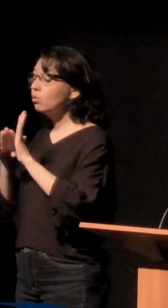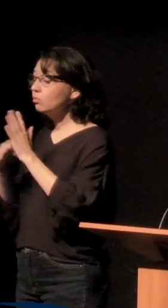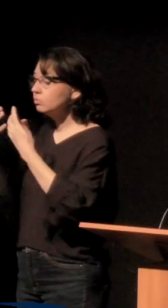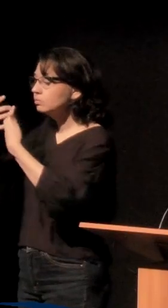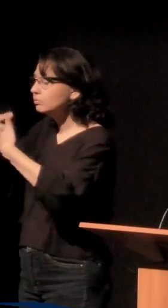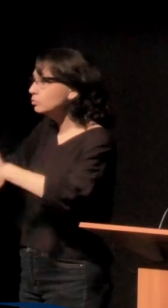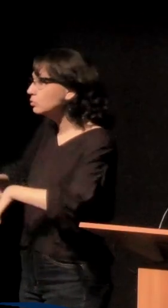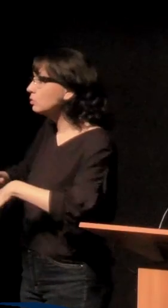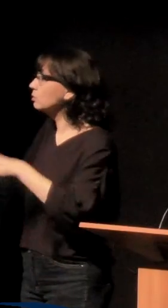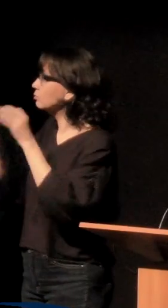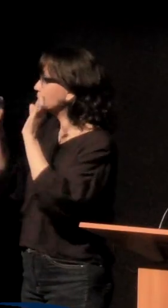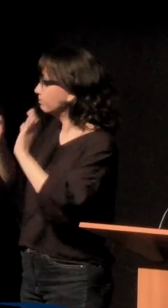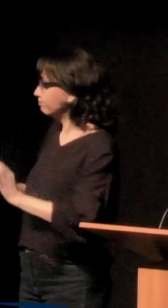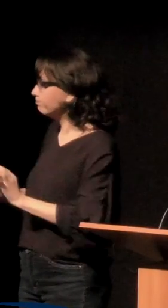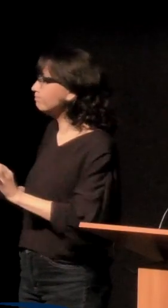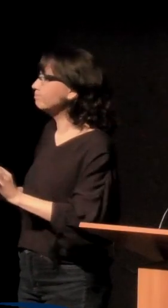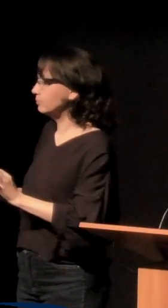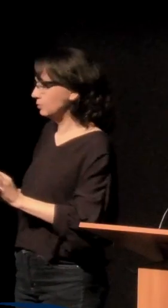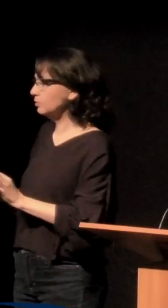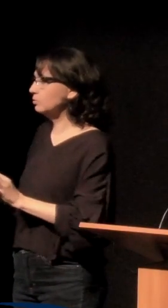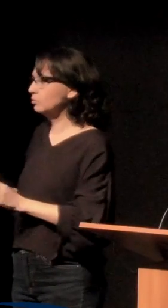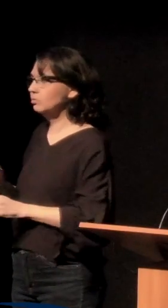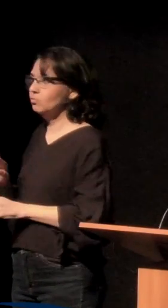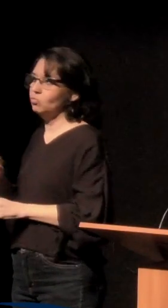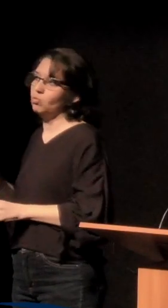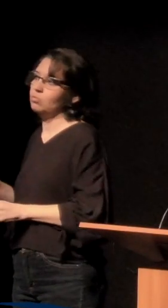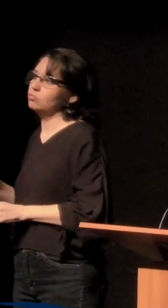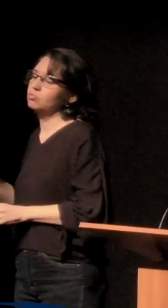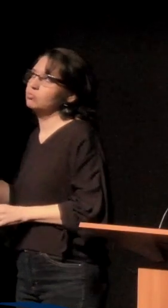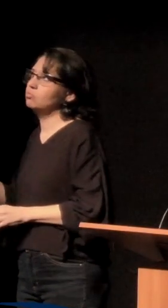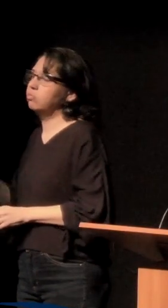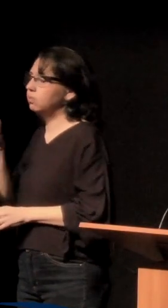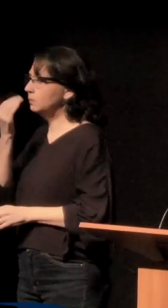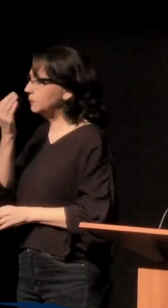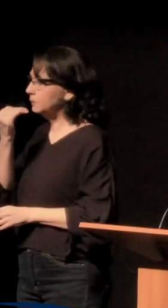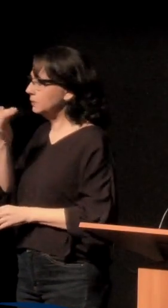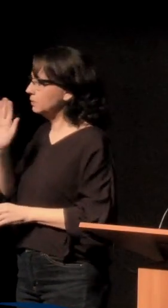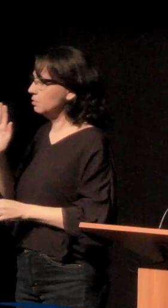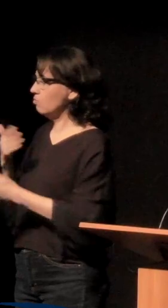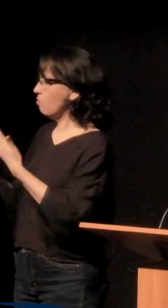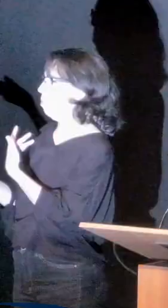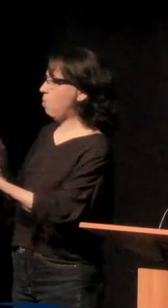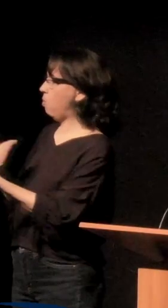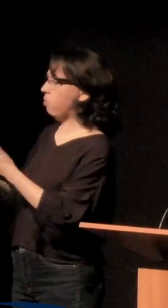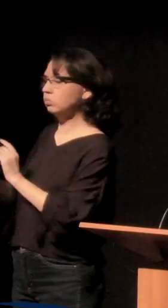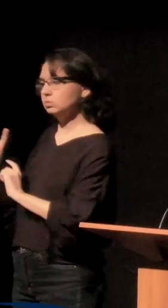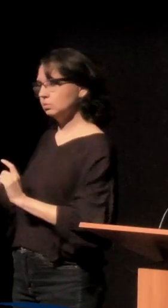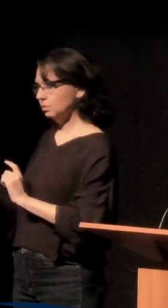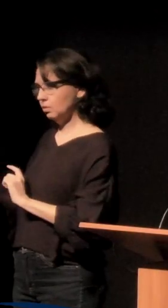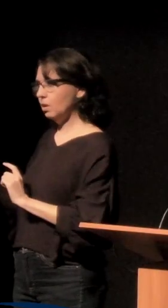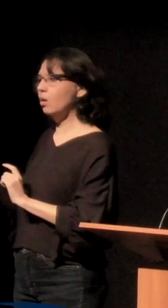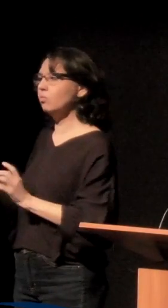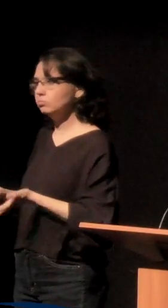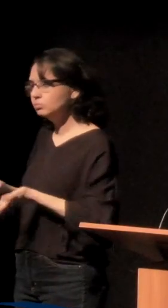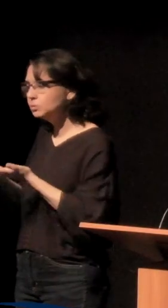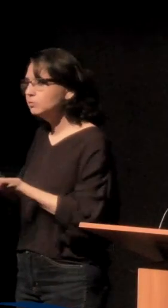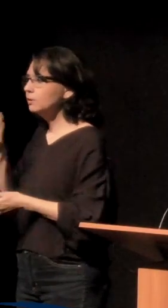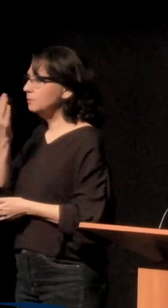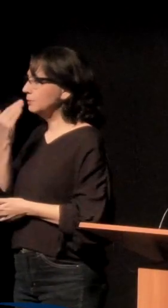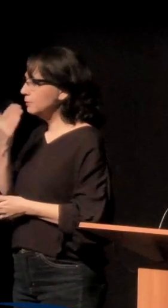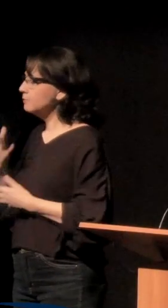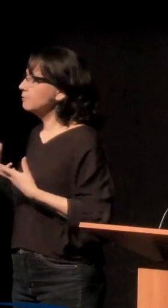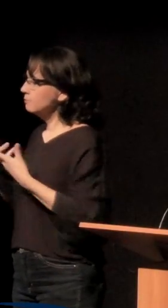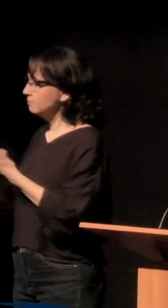não só como uma oferta de uma alimentação qualquer né mas o programa como promotor de alimentação adequado e